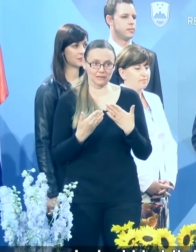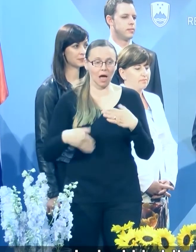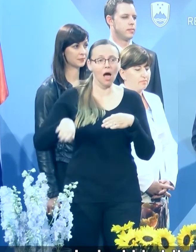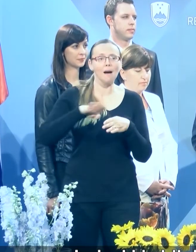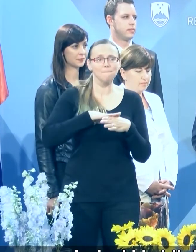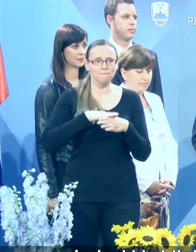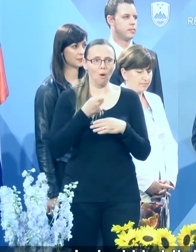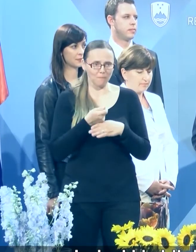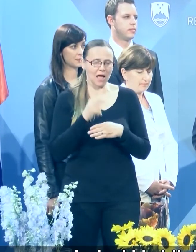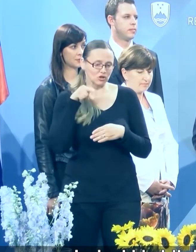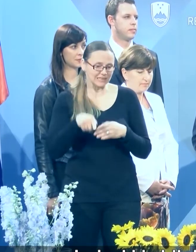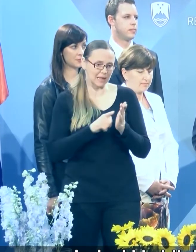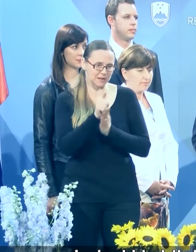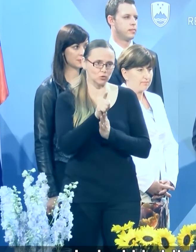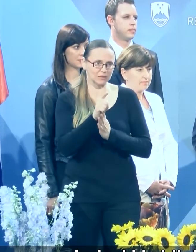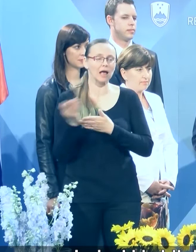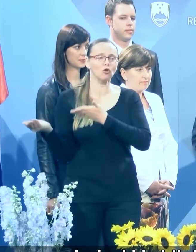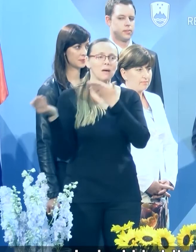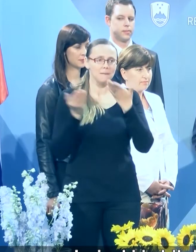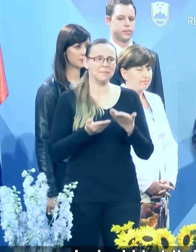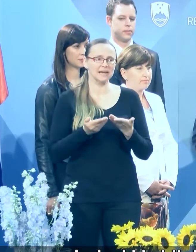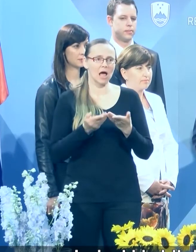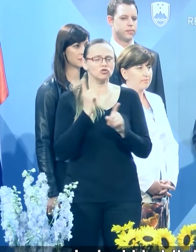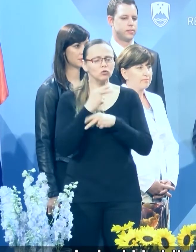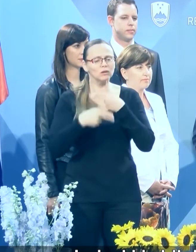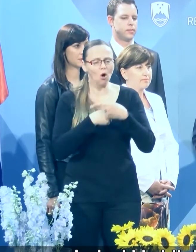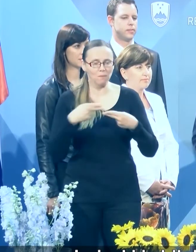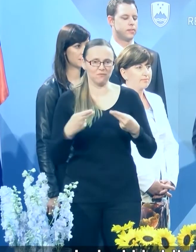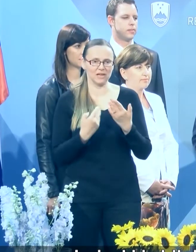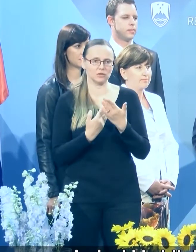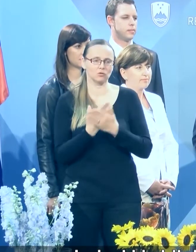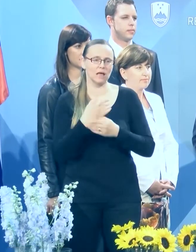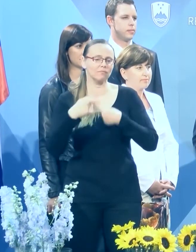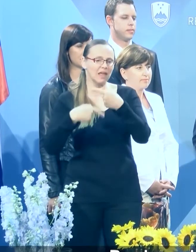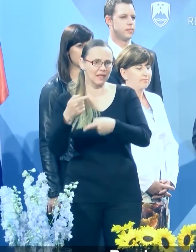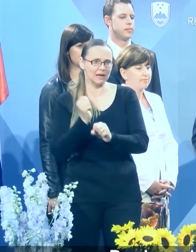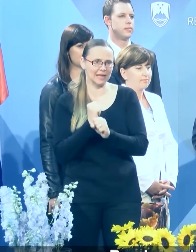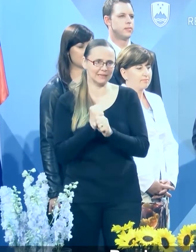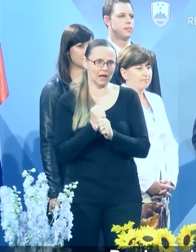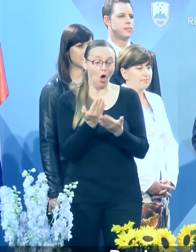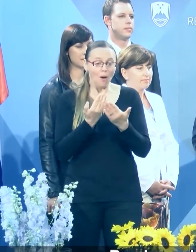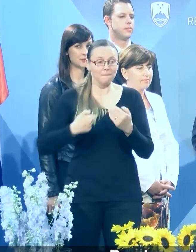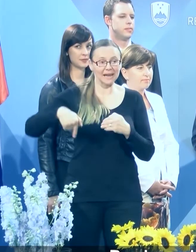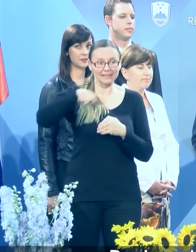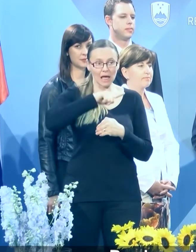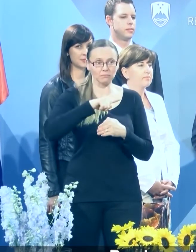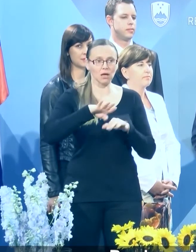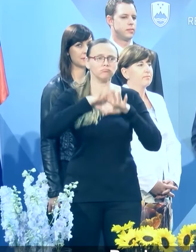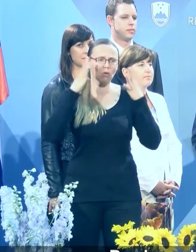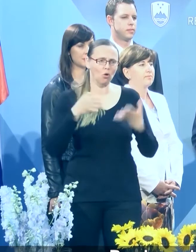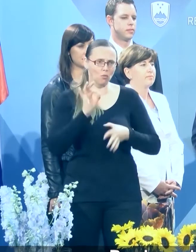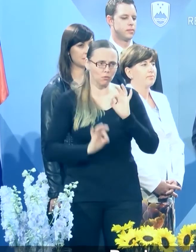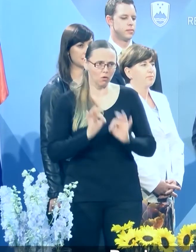tem rezultatom, zagotovo prinaša tudi obvezo za nadaljne delo. Pred nami je cela vrsta